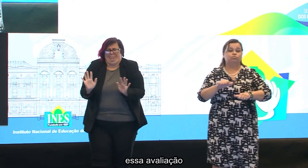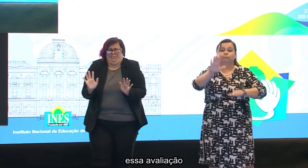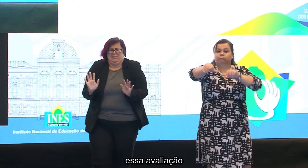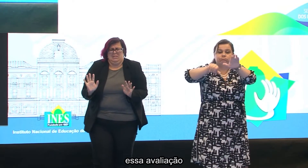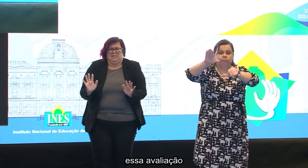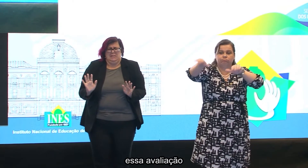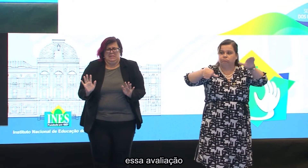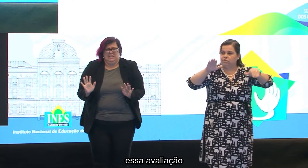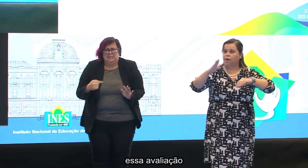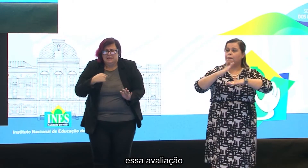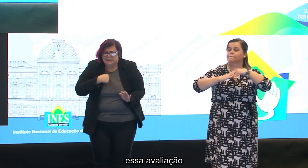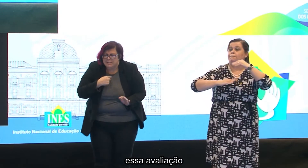Porque essa avaliação,